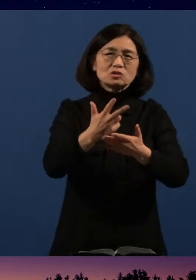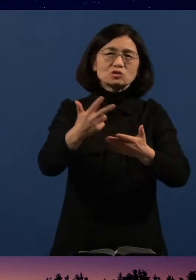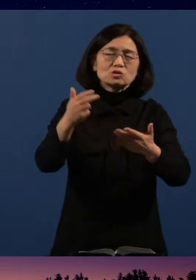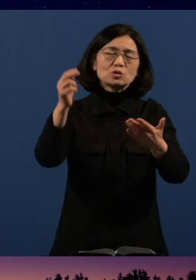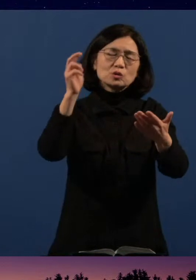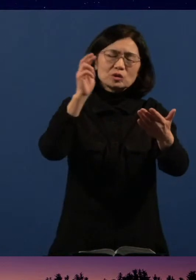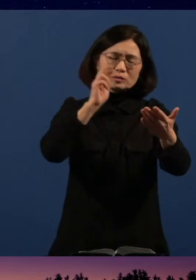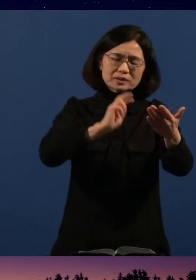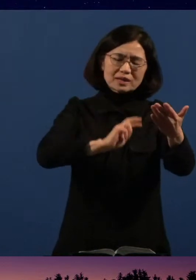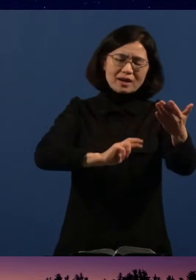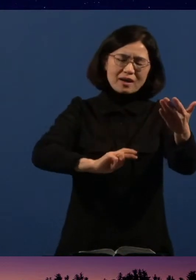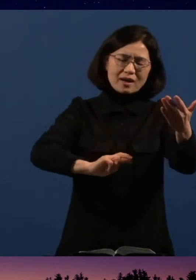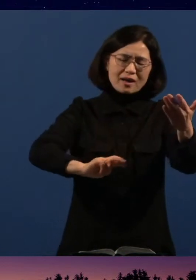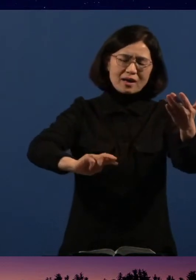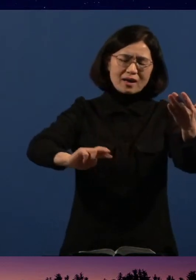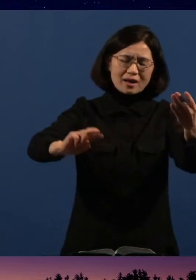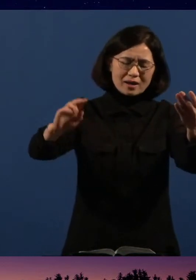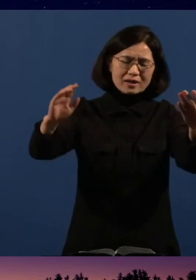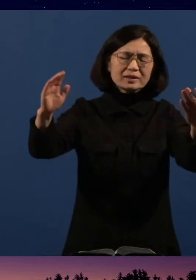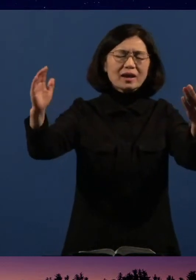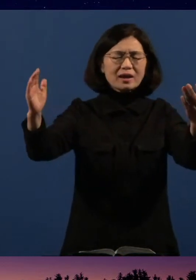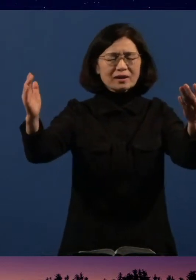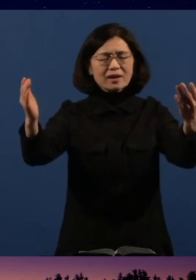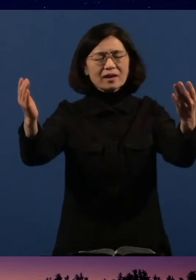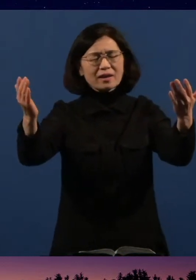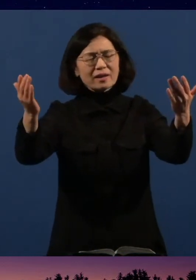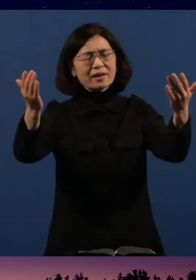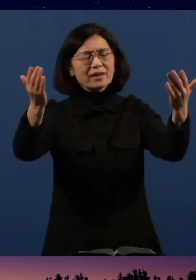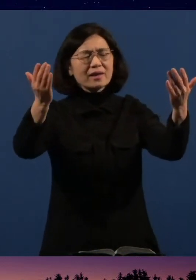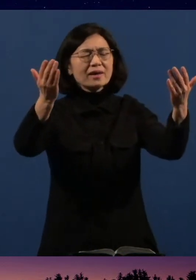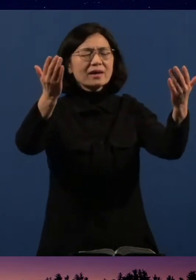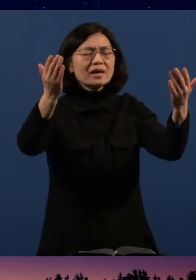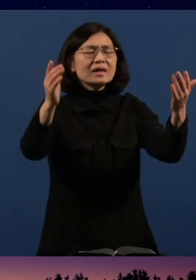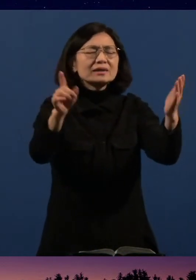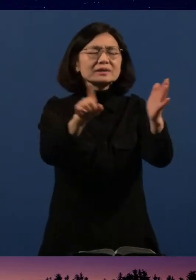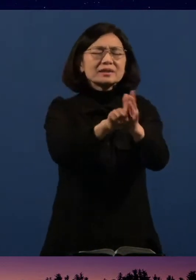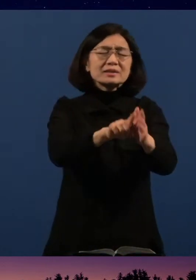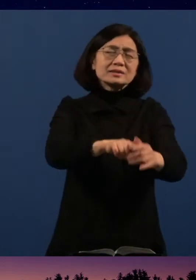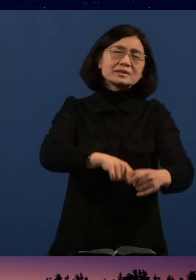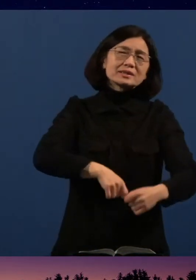신실하신 주님 찬양해.